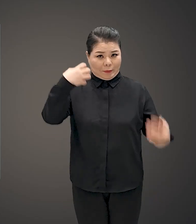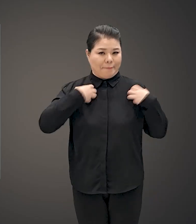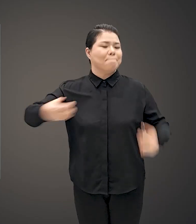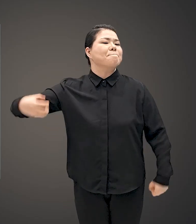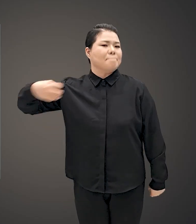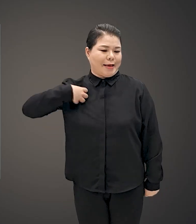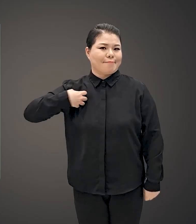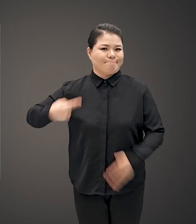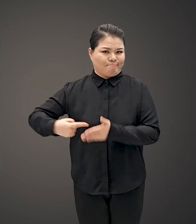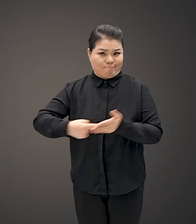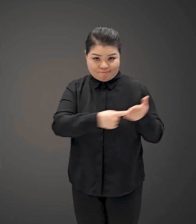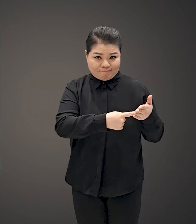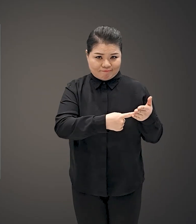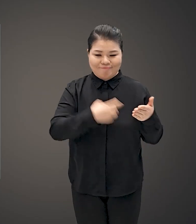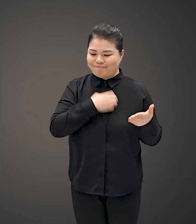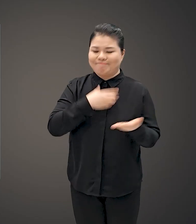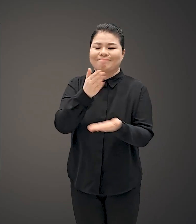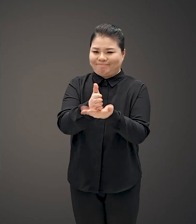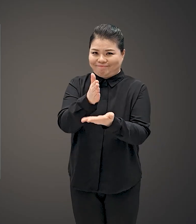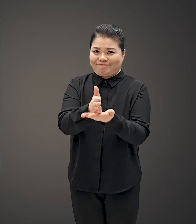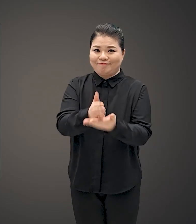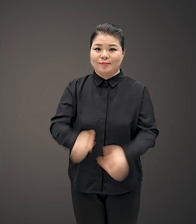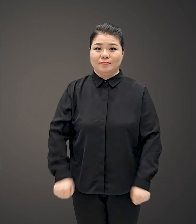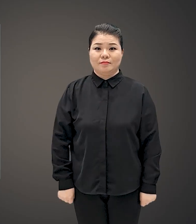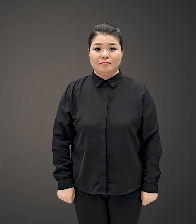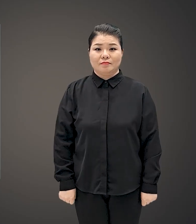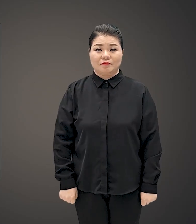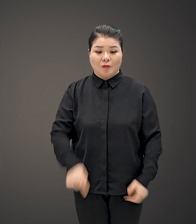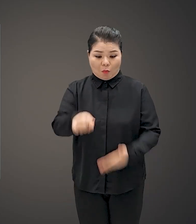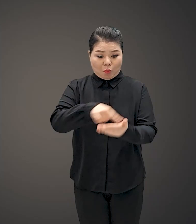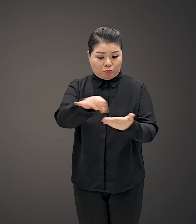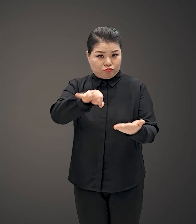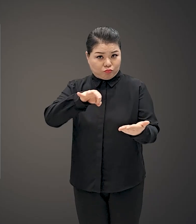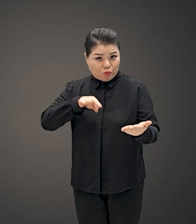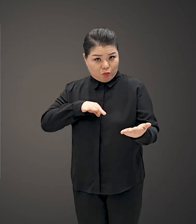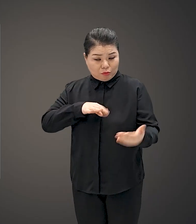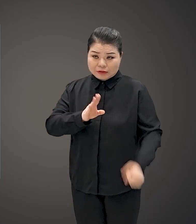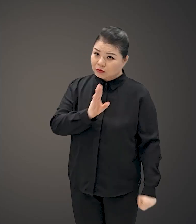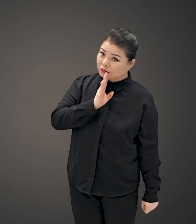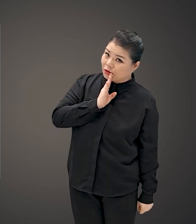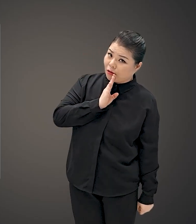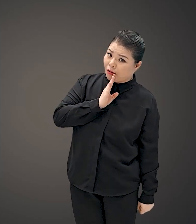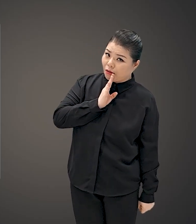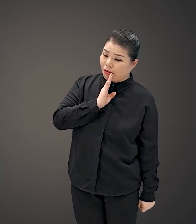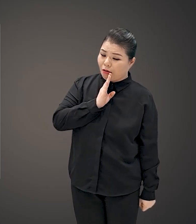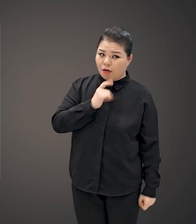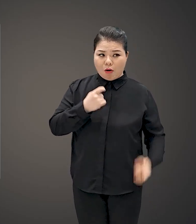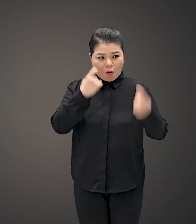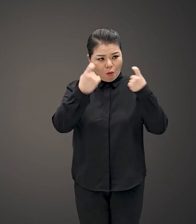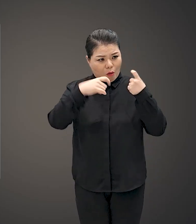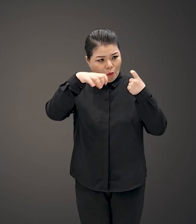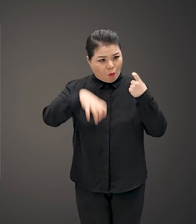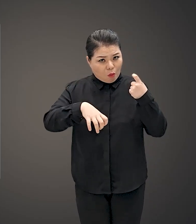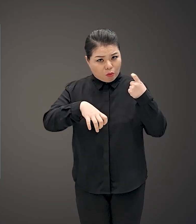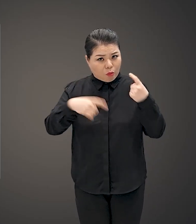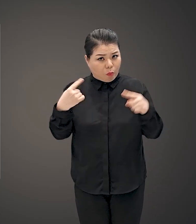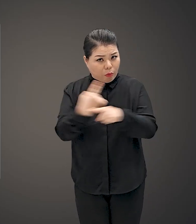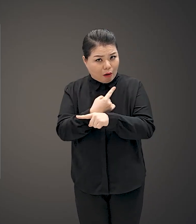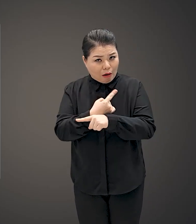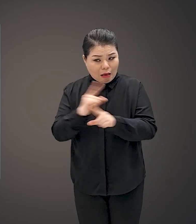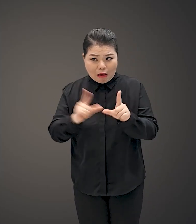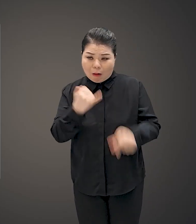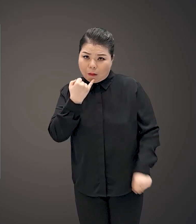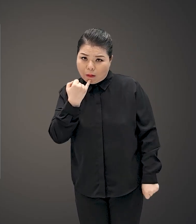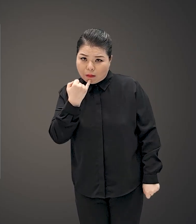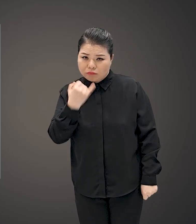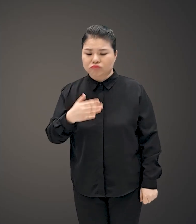정부에서 하는 일이니 걱정 마세요. 보상금을 준다고? 정말일까? 관광지가 되면 살기가 나으려나?